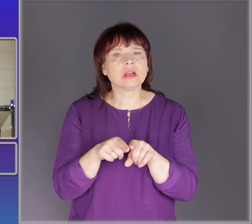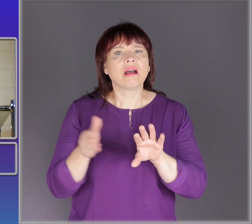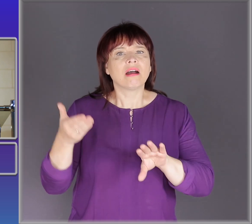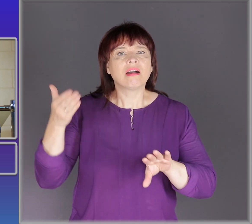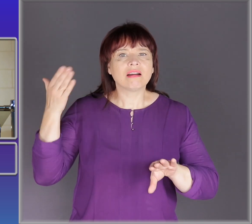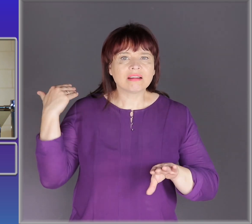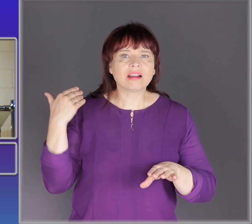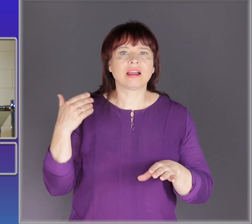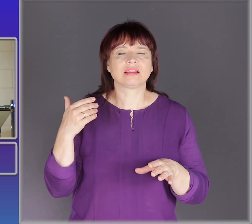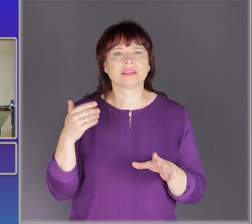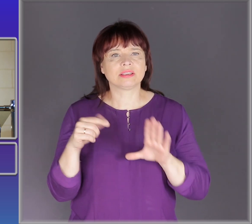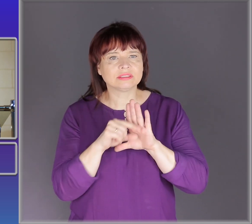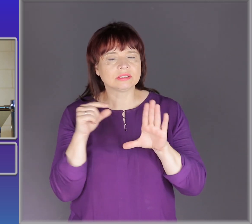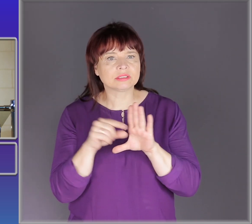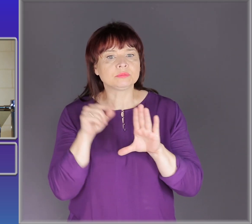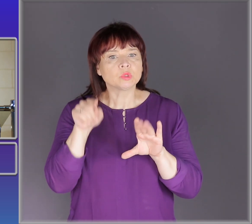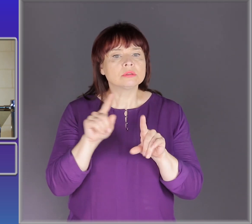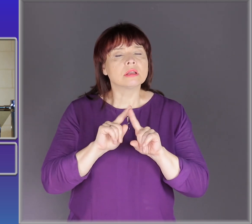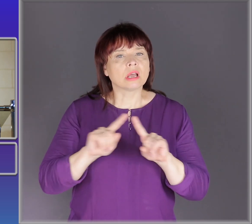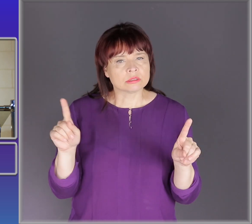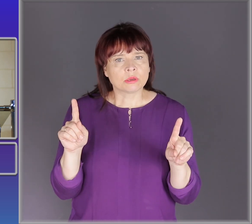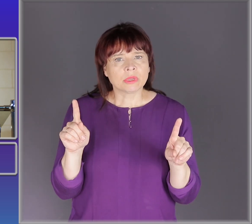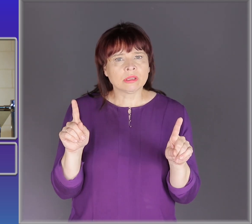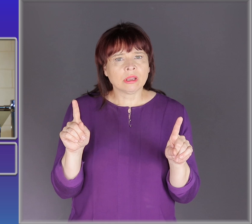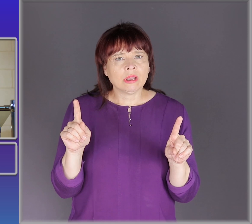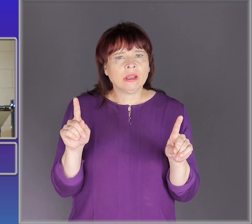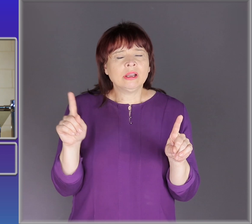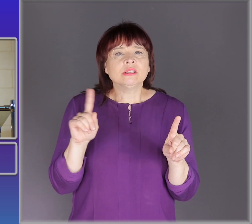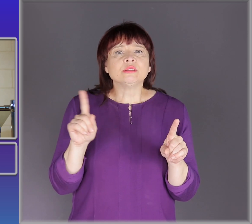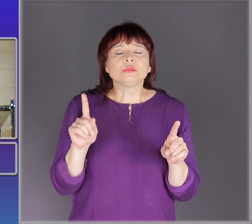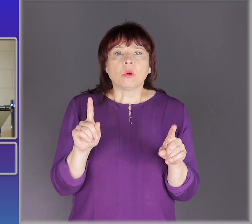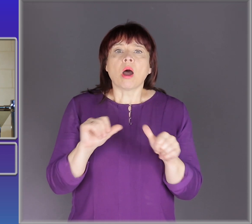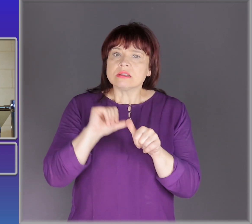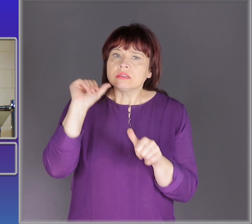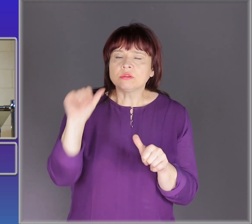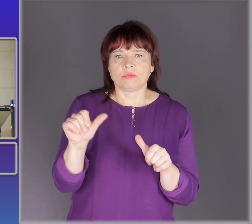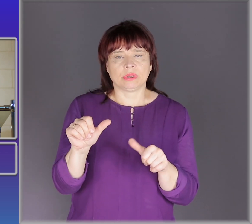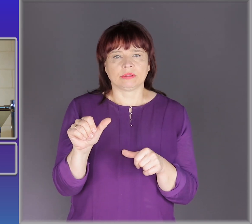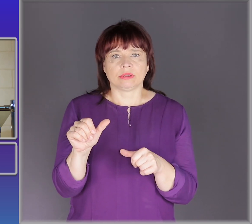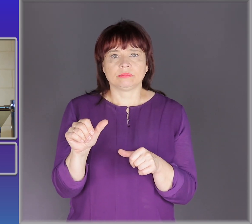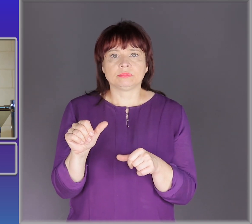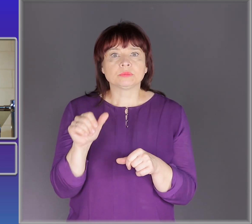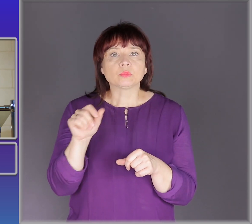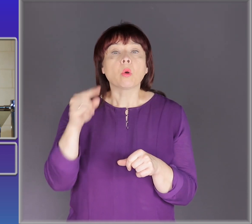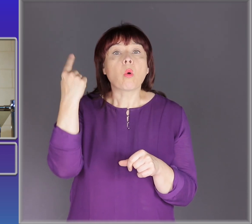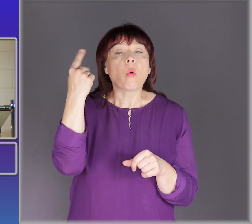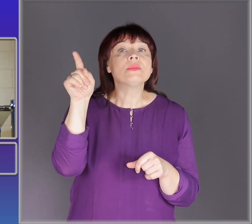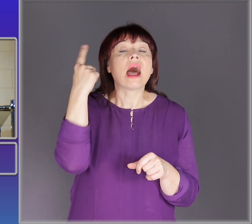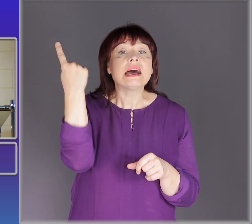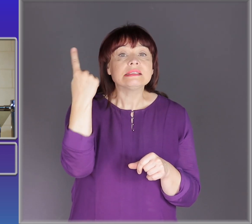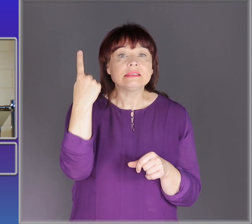те два стиха библии который я читал выше но в нем есть нечто особенное что действительно выделяло его он один